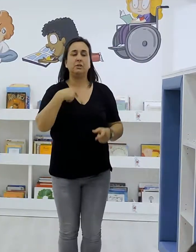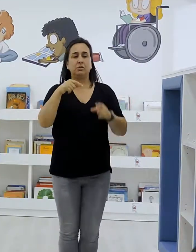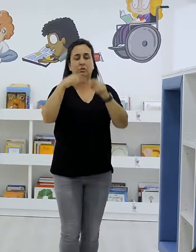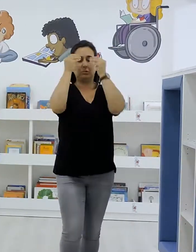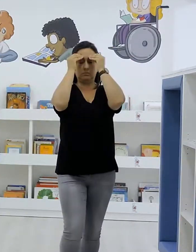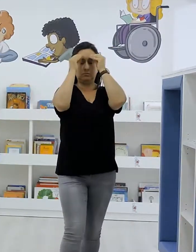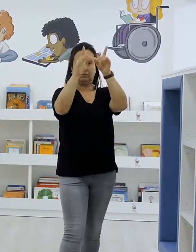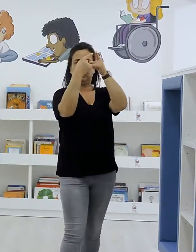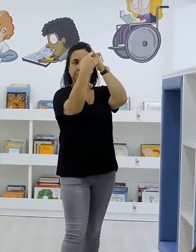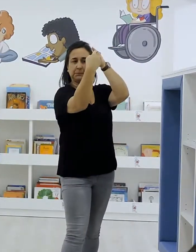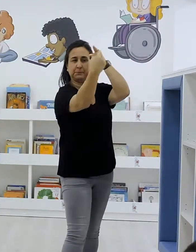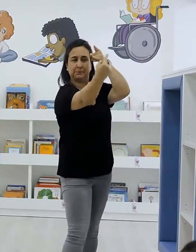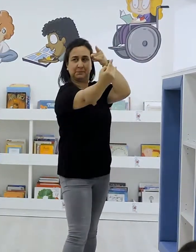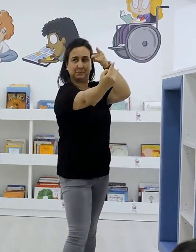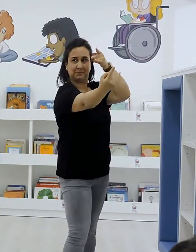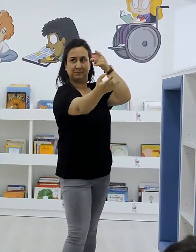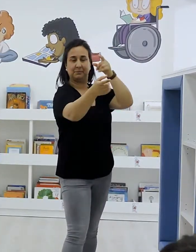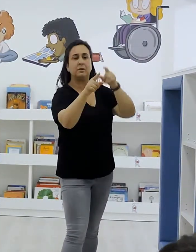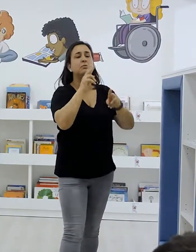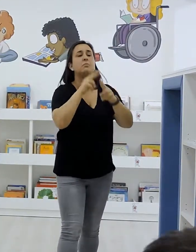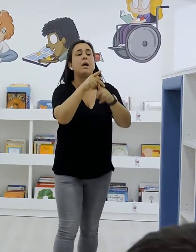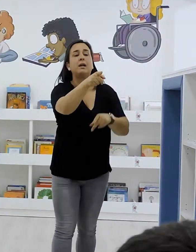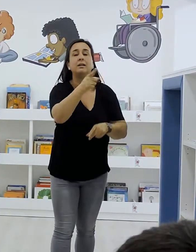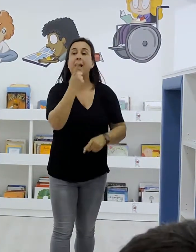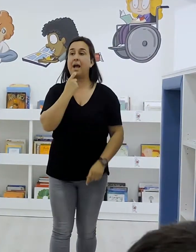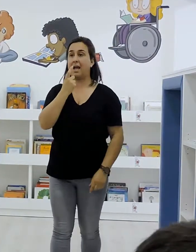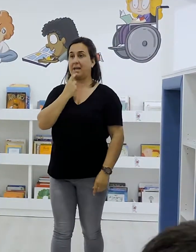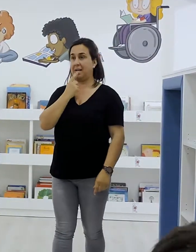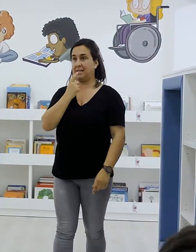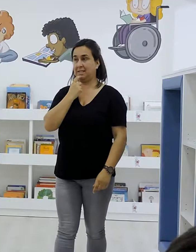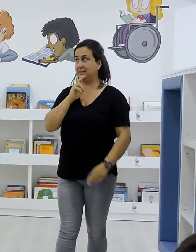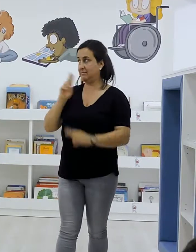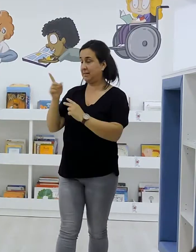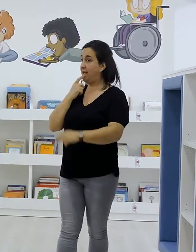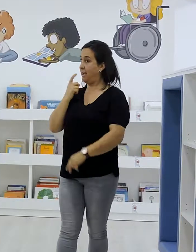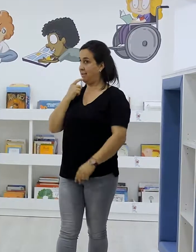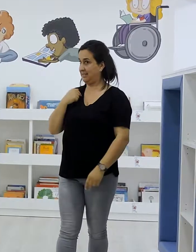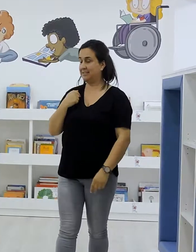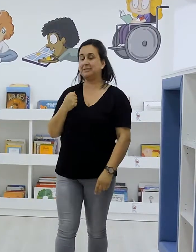transmito mentalmente, te la transmito, ¿cómo se llama? Ángeles,